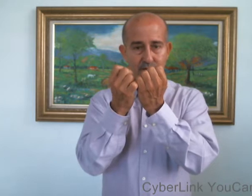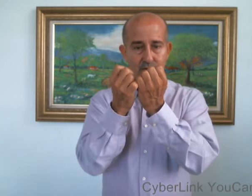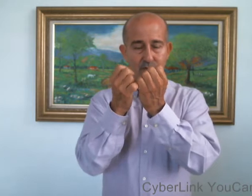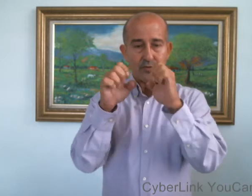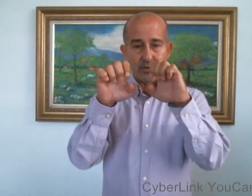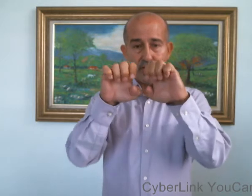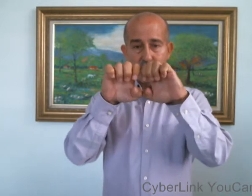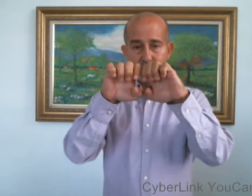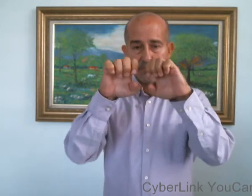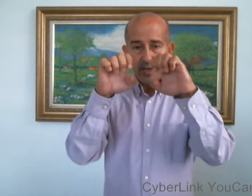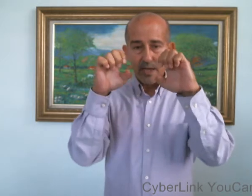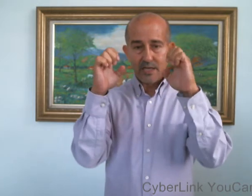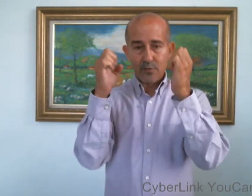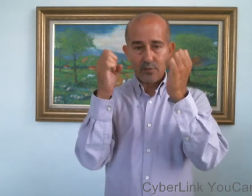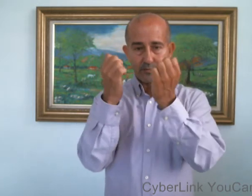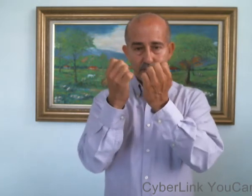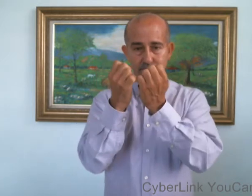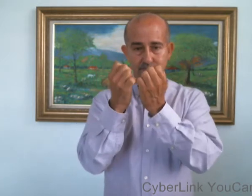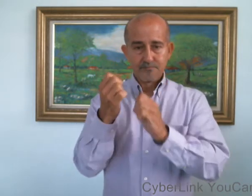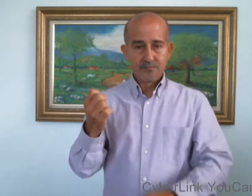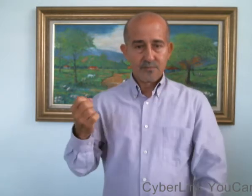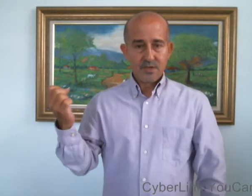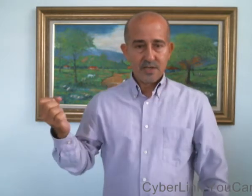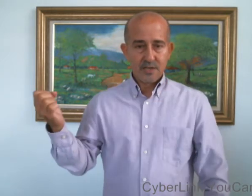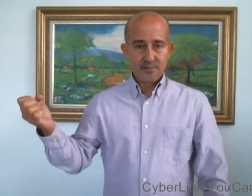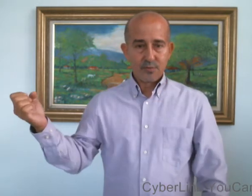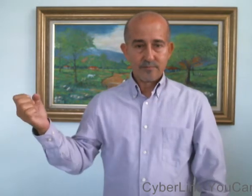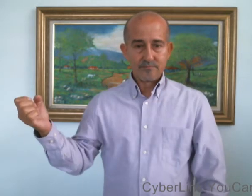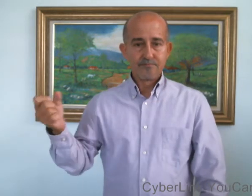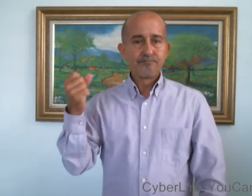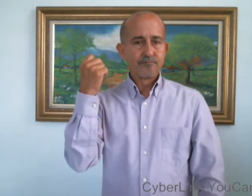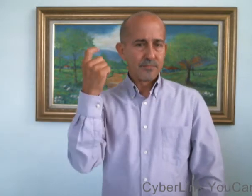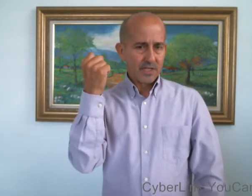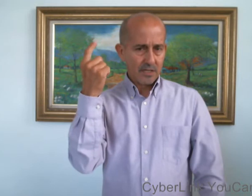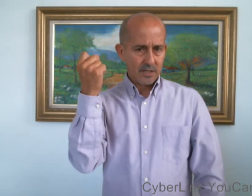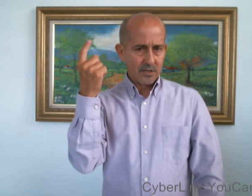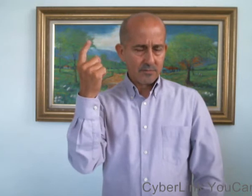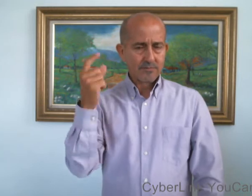común, ¿ok? Equipo y equipo. ¿Entendieron?